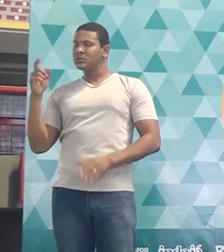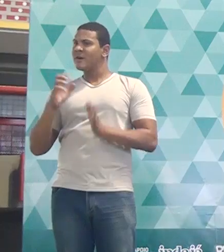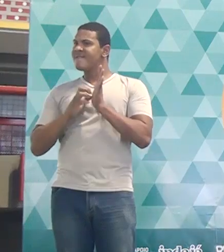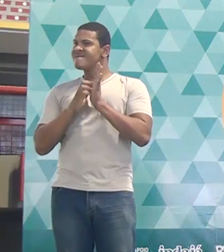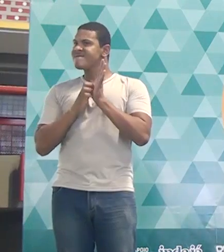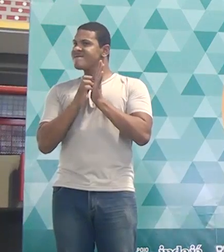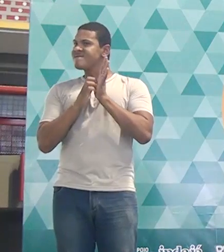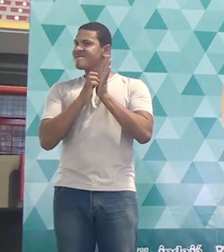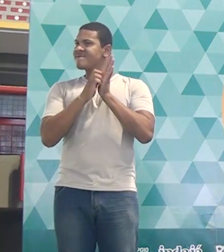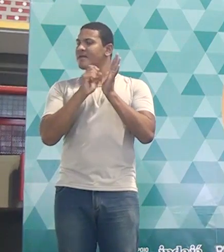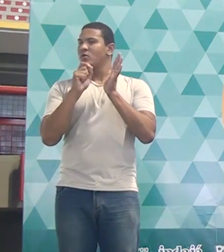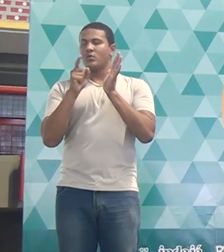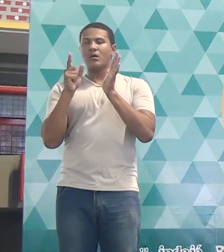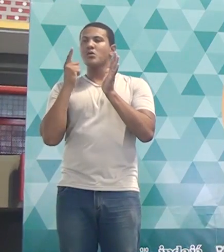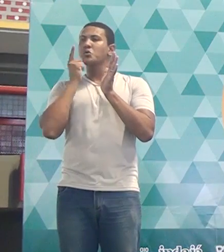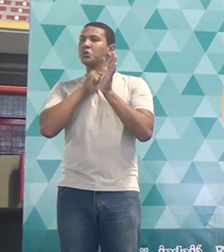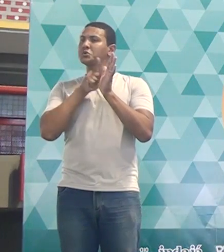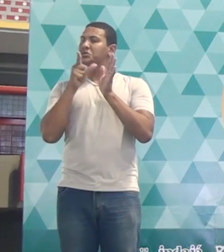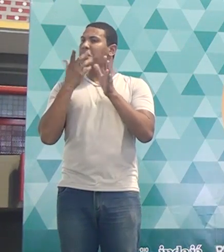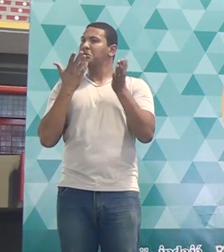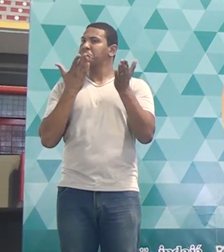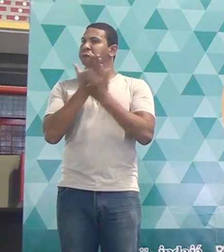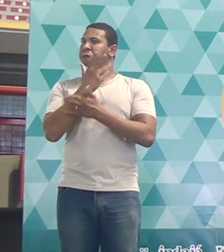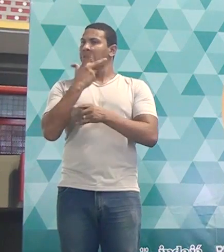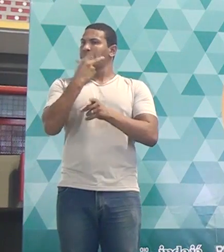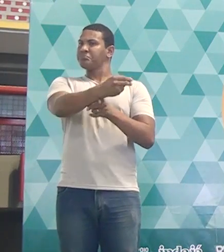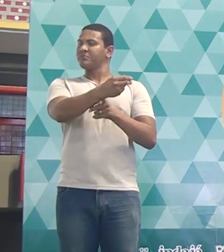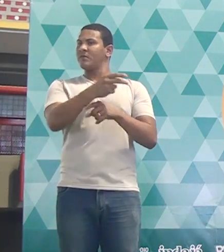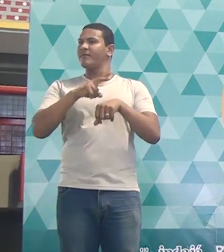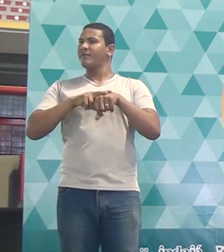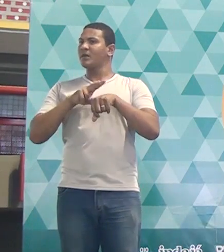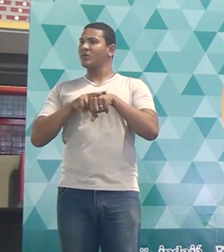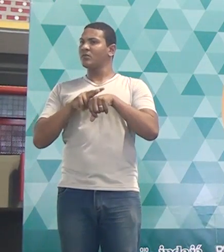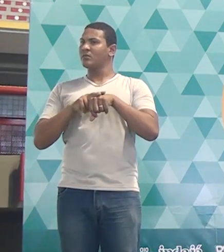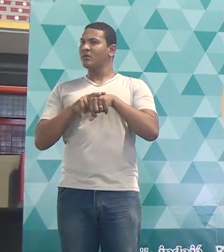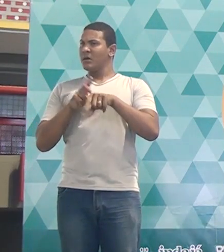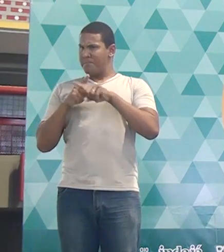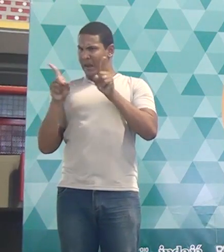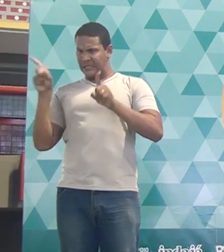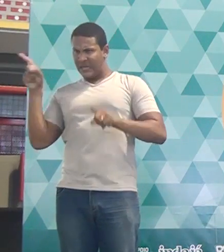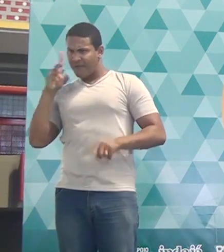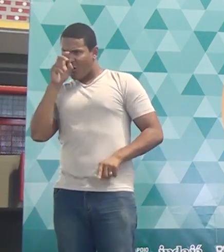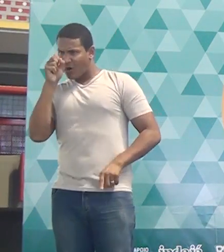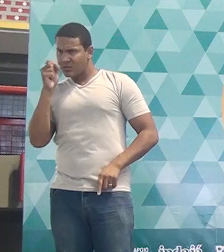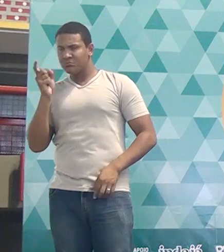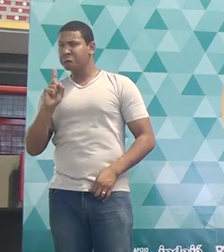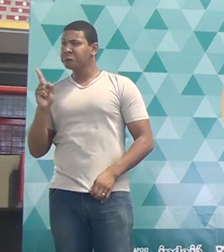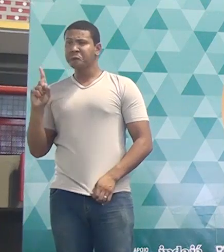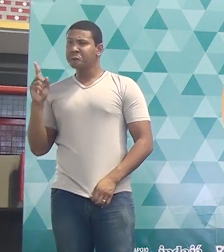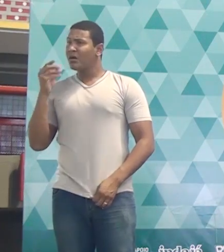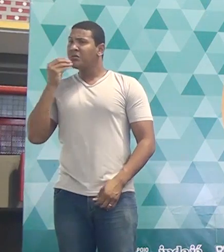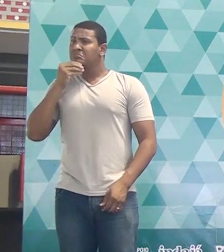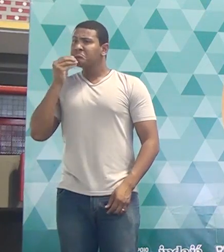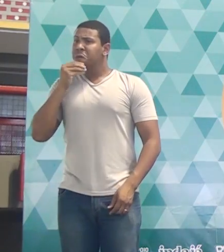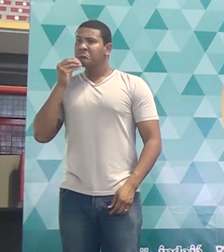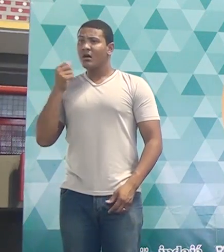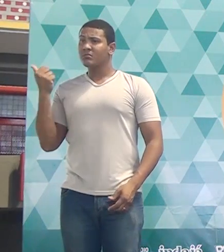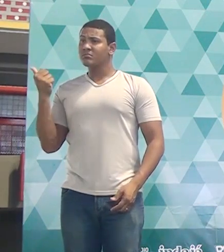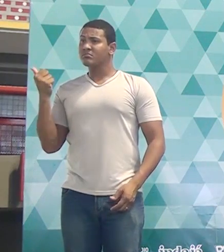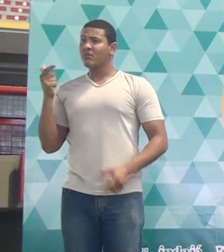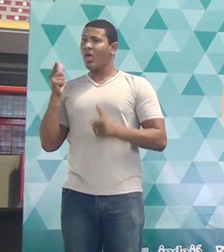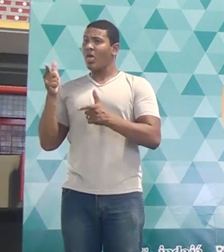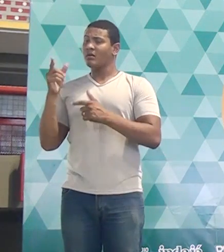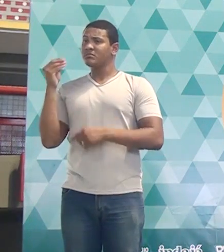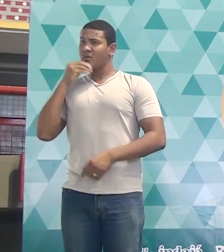ele é um ácido moderado. Professor, então, como é que eu caracterizo um ácido forte? O ácido